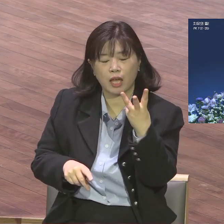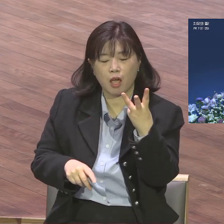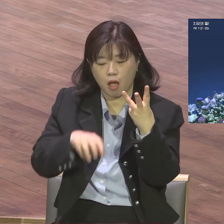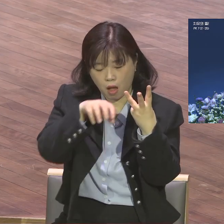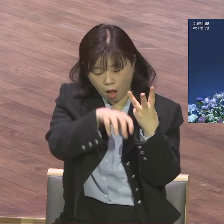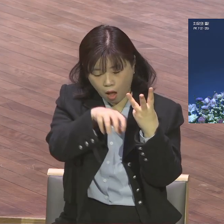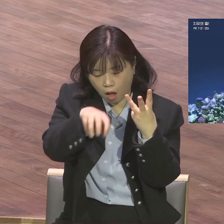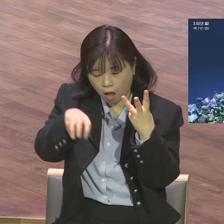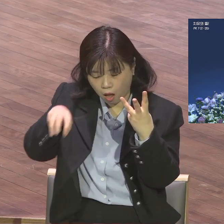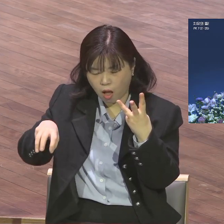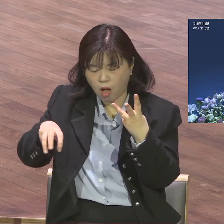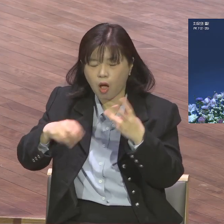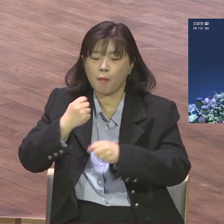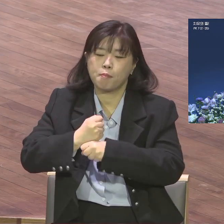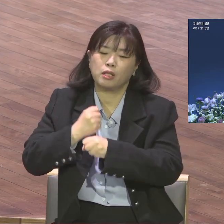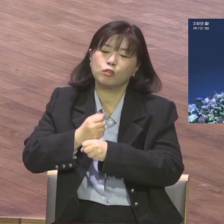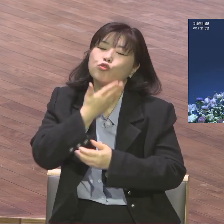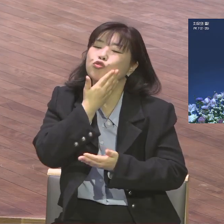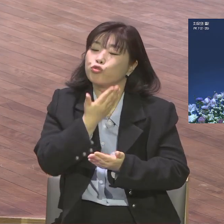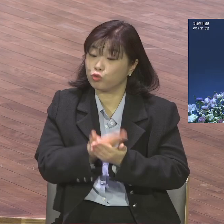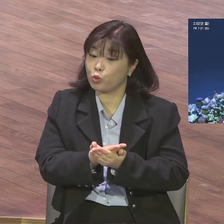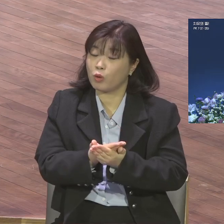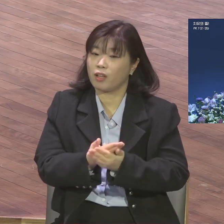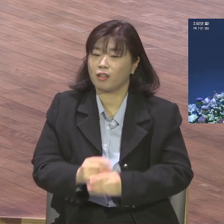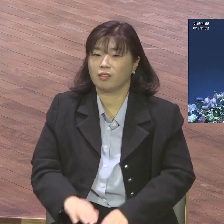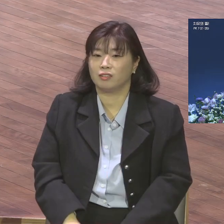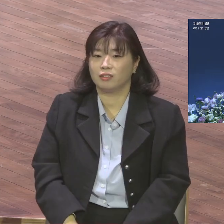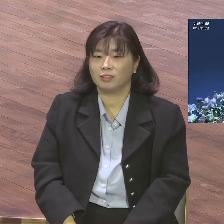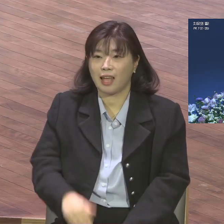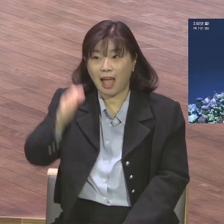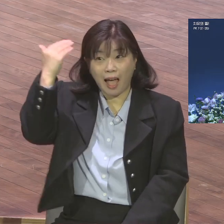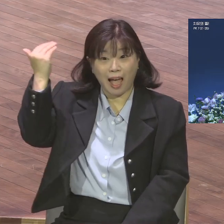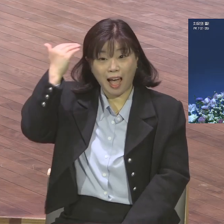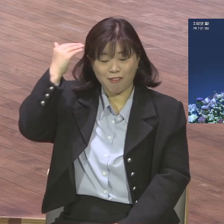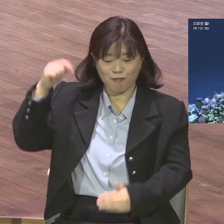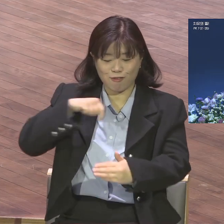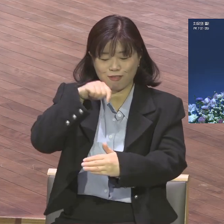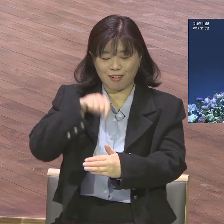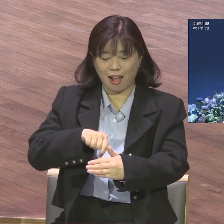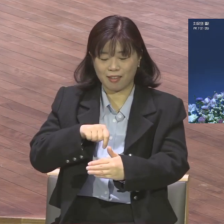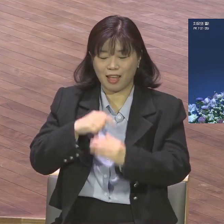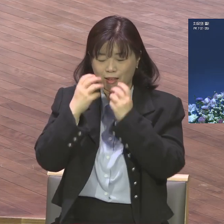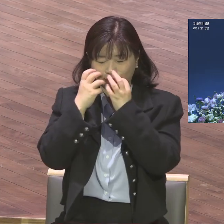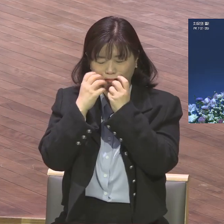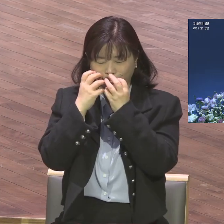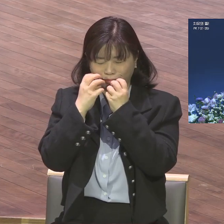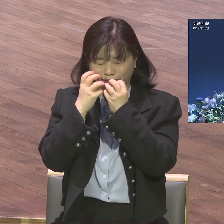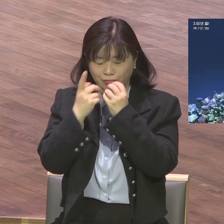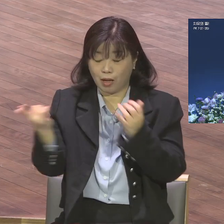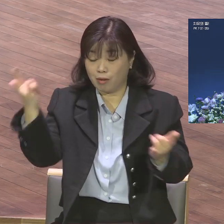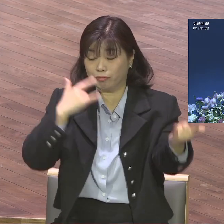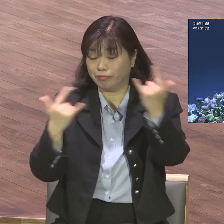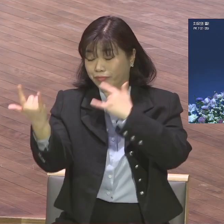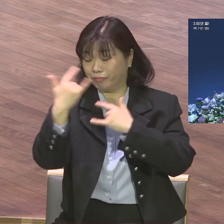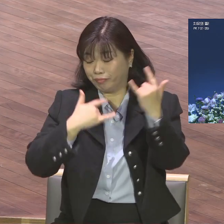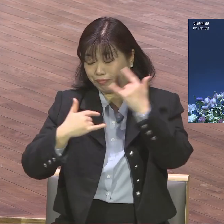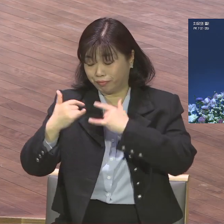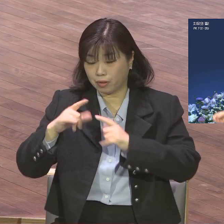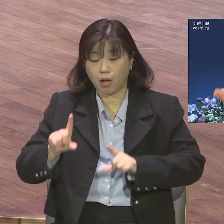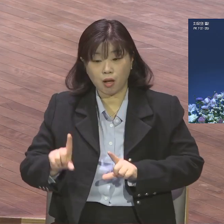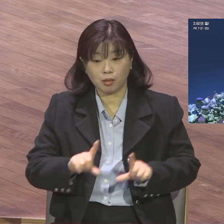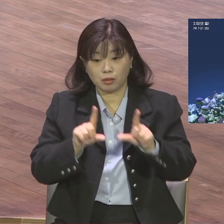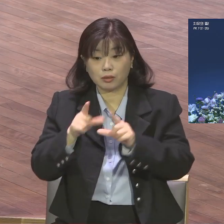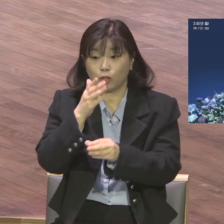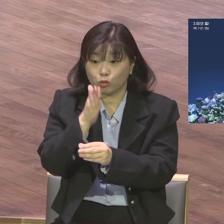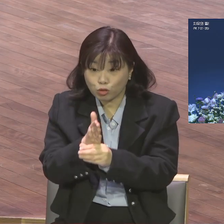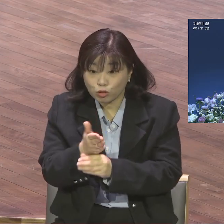이방인들 지금 다민족들이 우리나라는 지금 아이들이 지금 세계에서 최고로 생산되지 않고 있어.